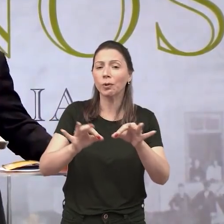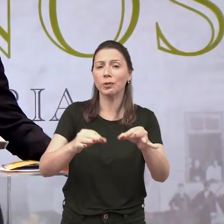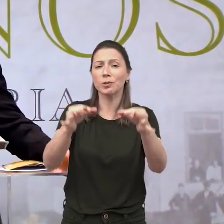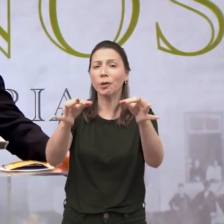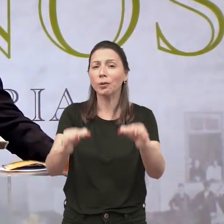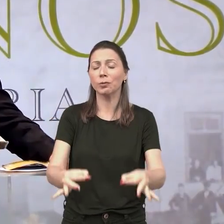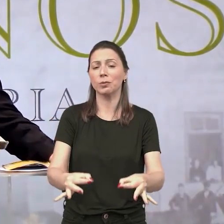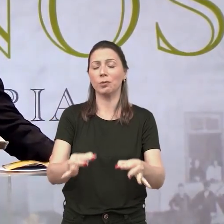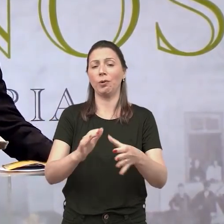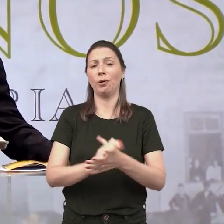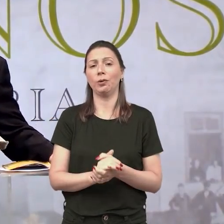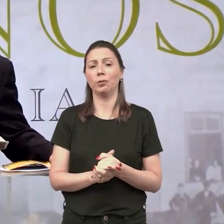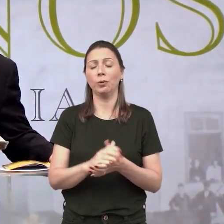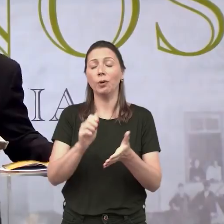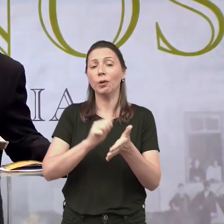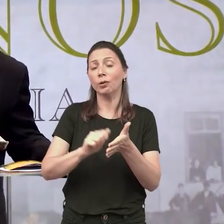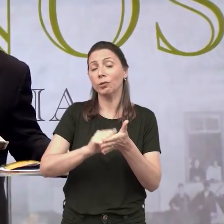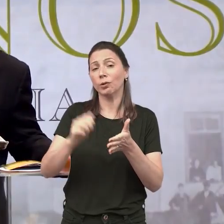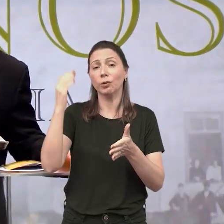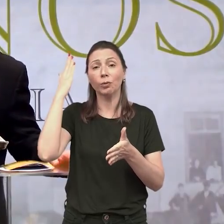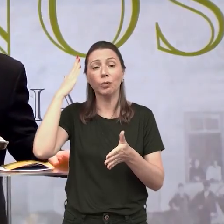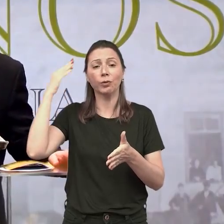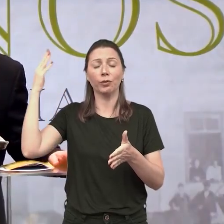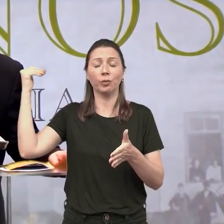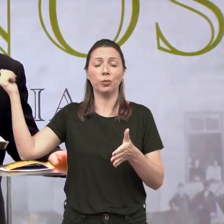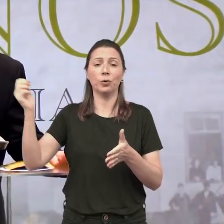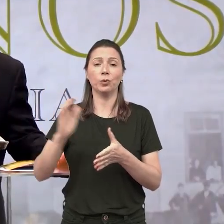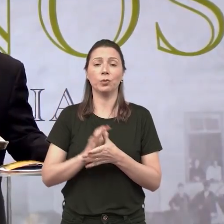Philip Yancey diz assim,